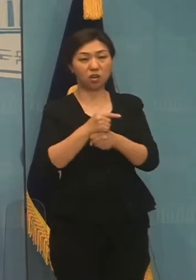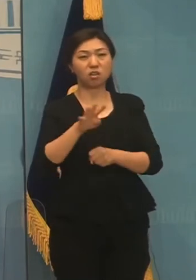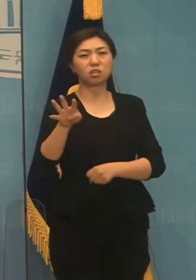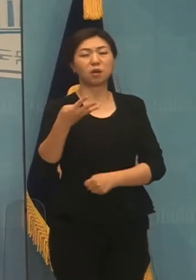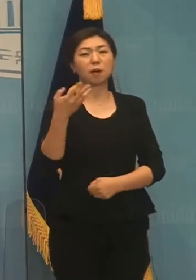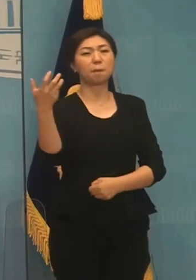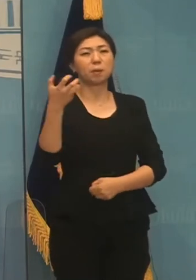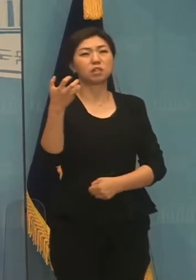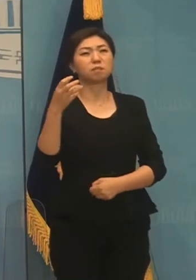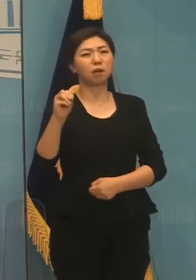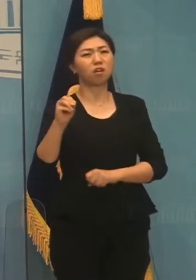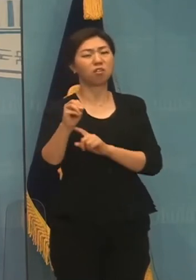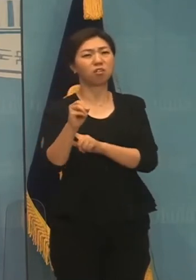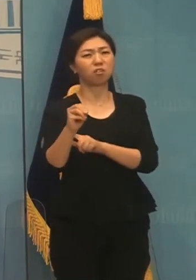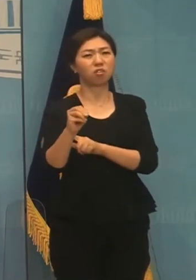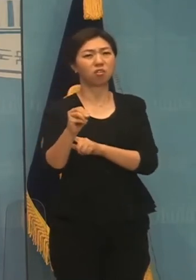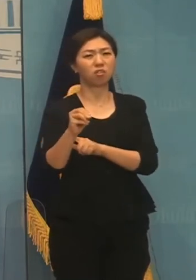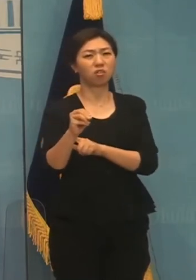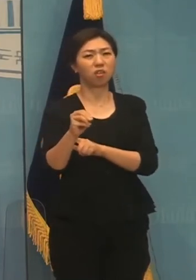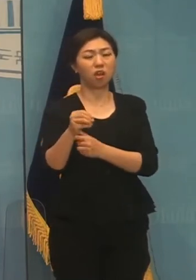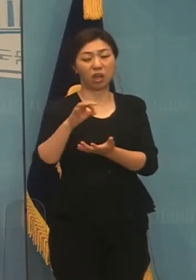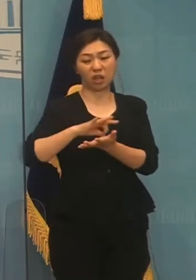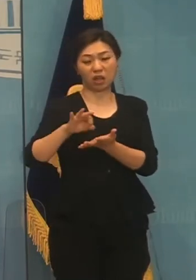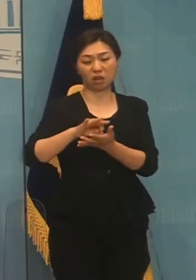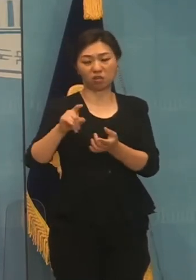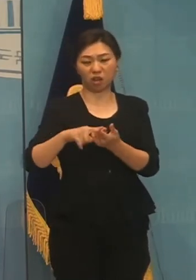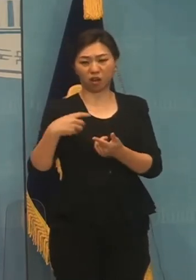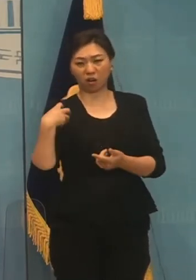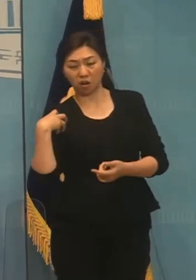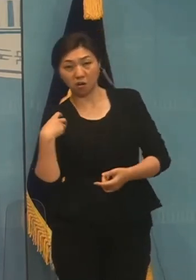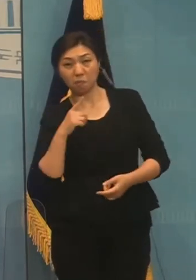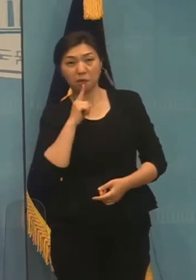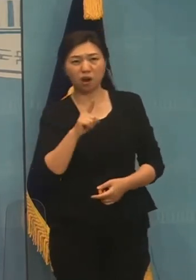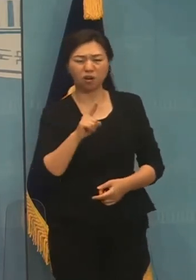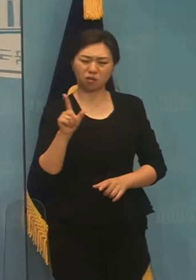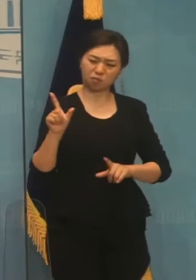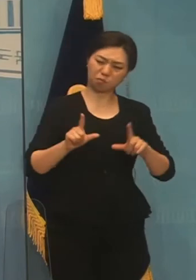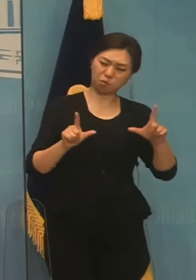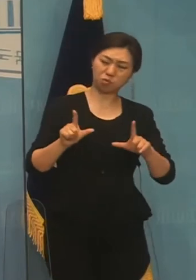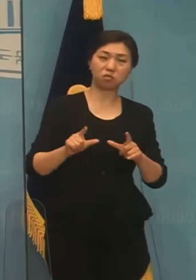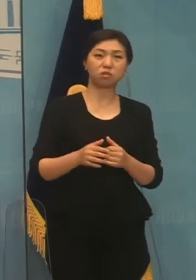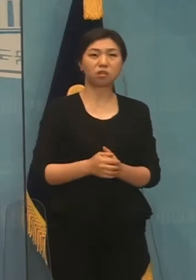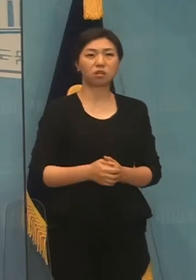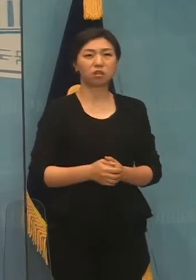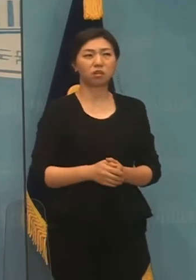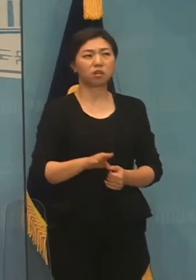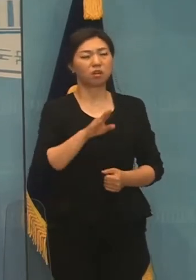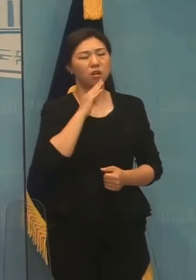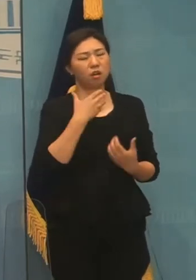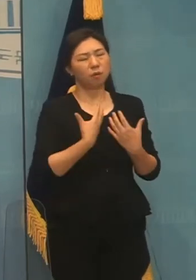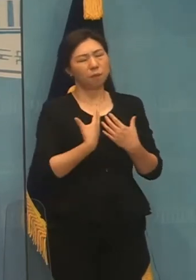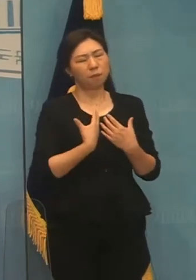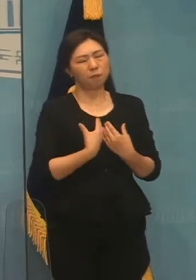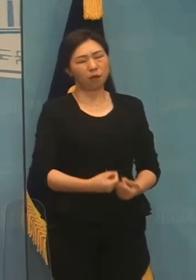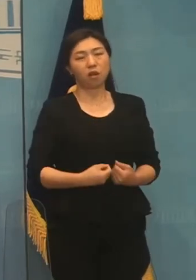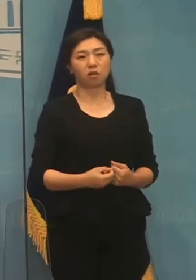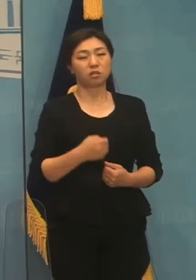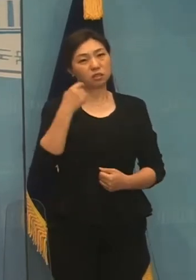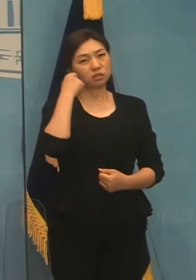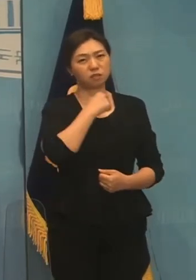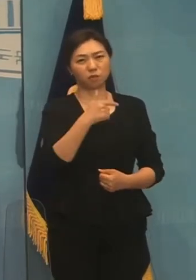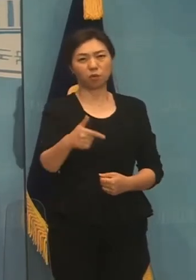청년이 걱정이라고 말하는 것은 그들에게 또 한 번 좌절과 박탈감을 안기는 것임을 명심하기